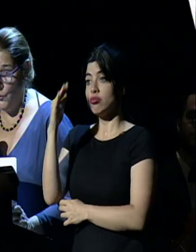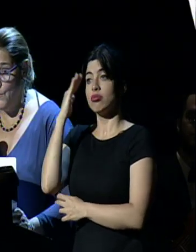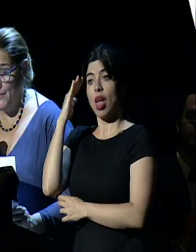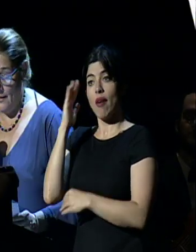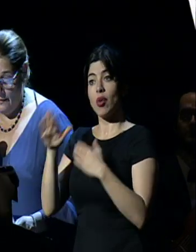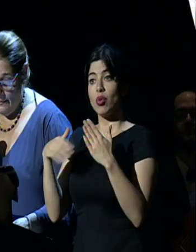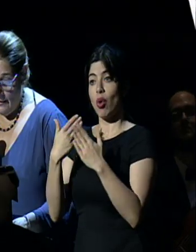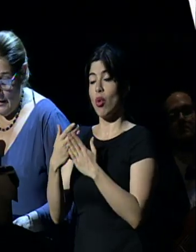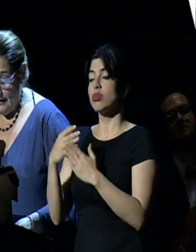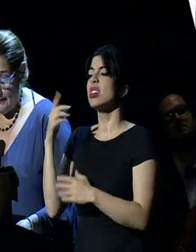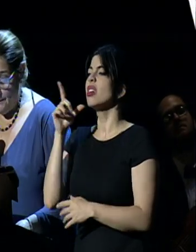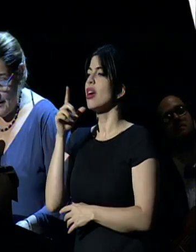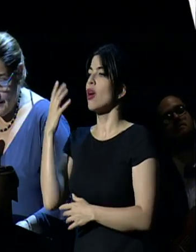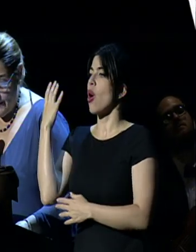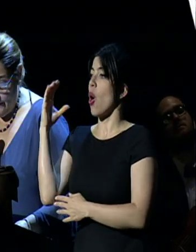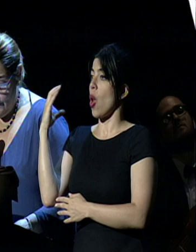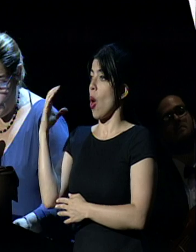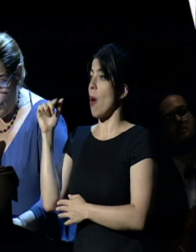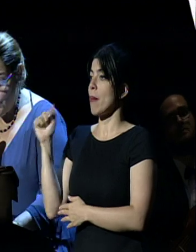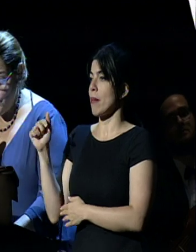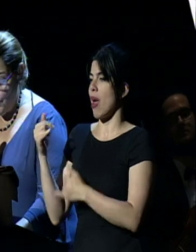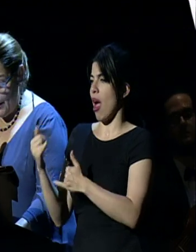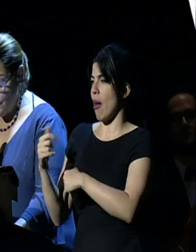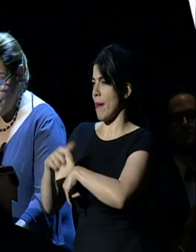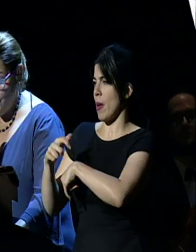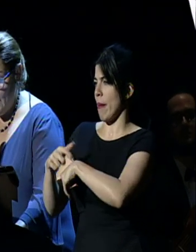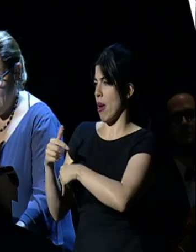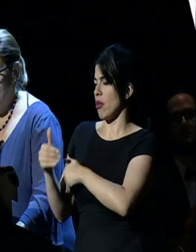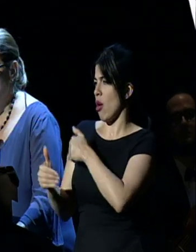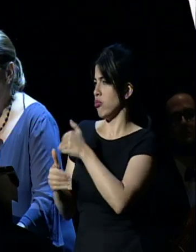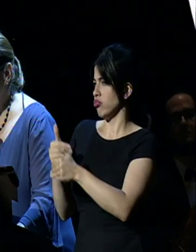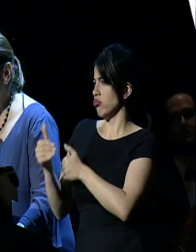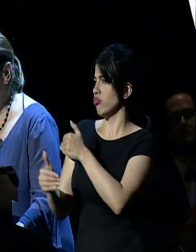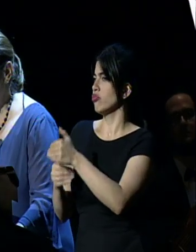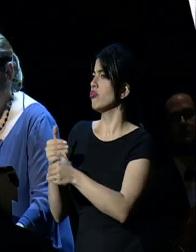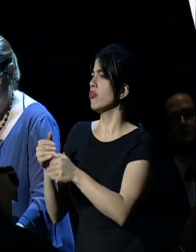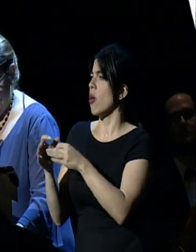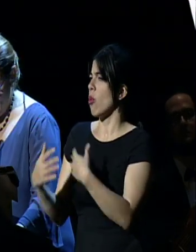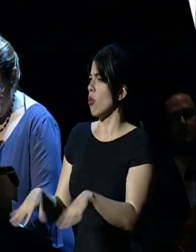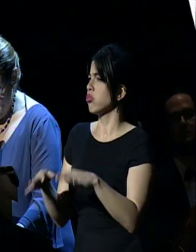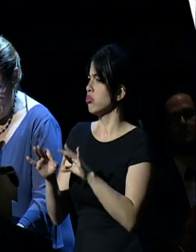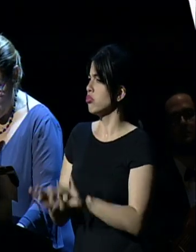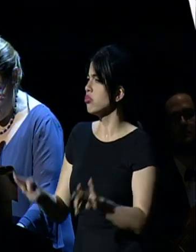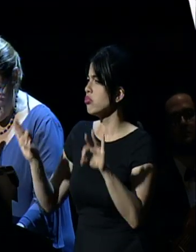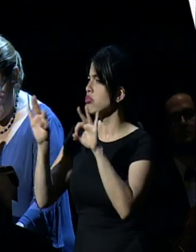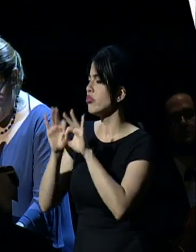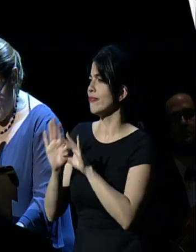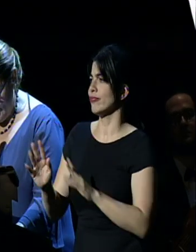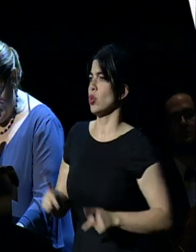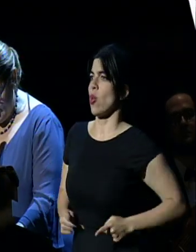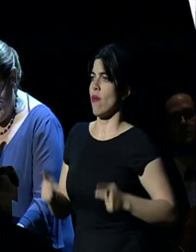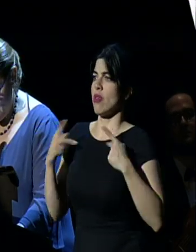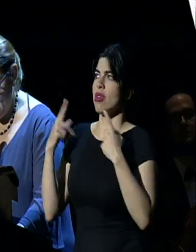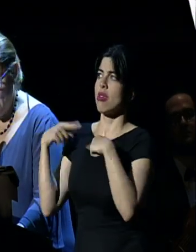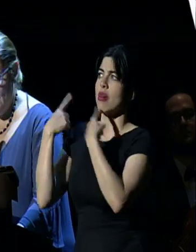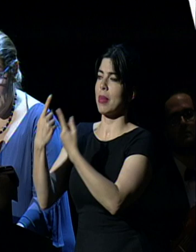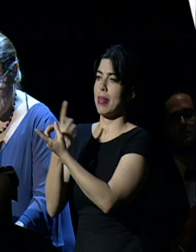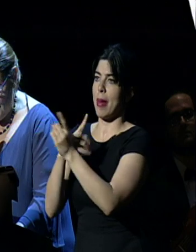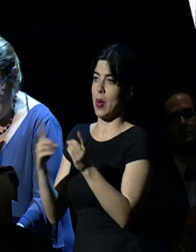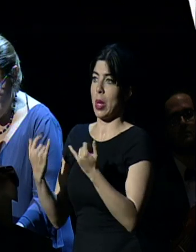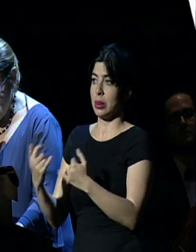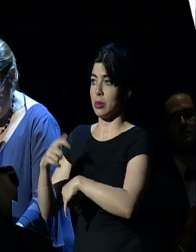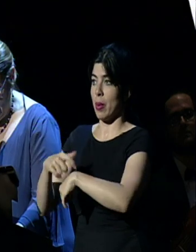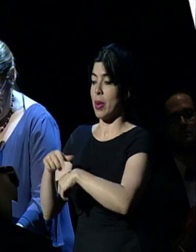que Colombia atraviesa uno de los momentos más importantes de su vida democrática,